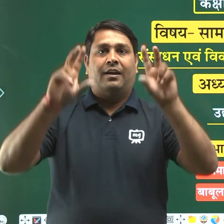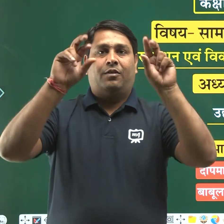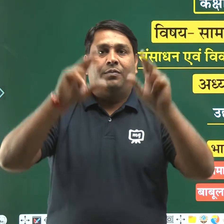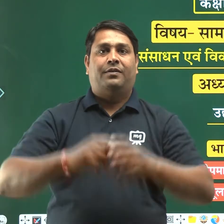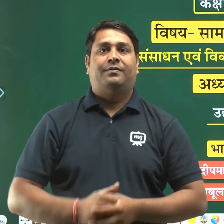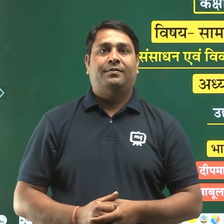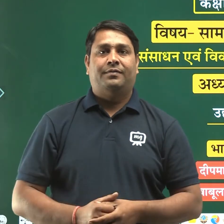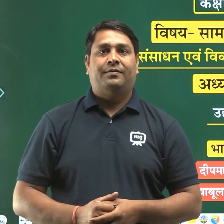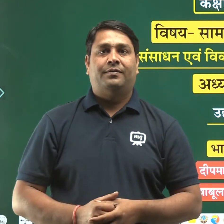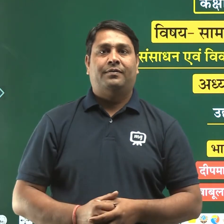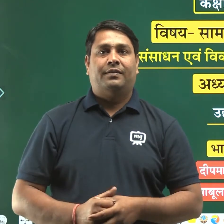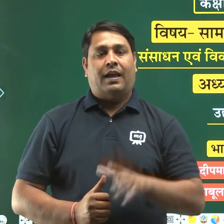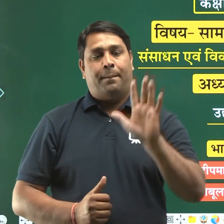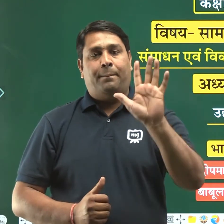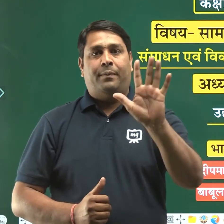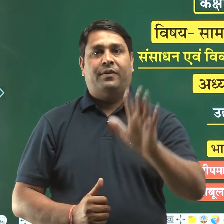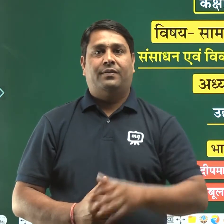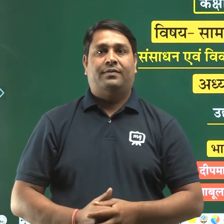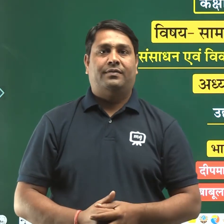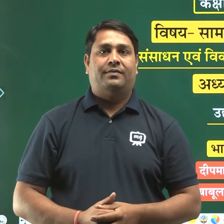अध्याय 5